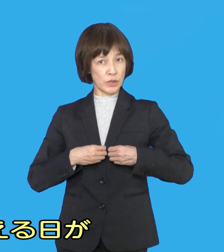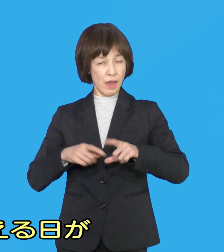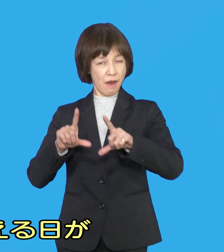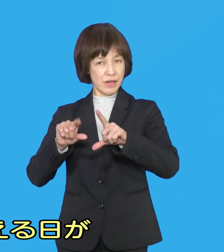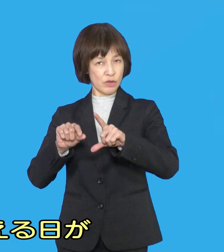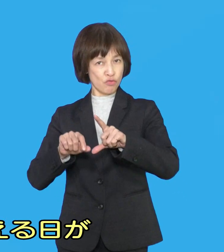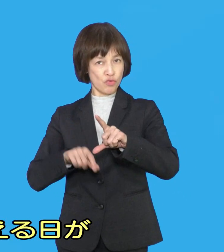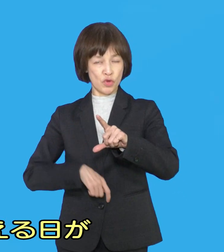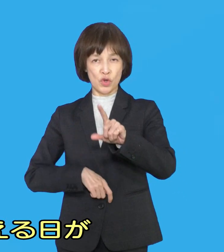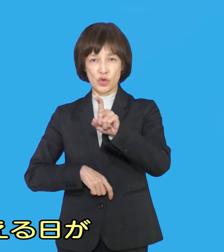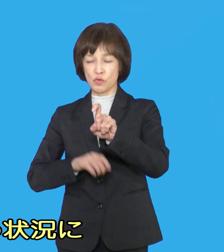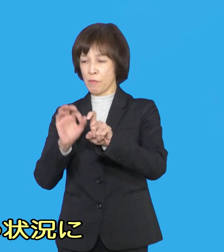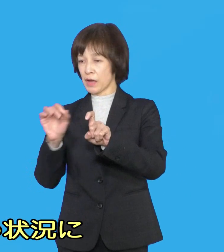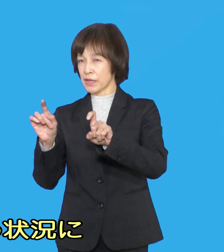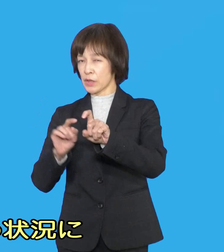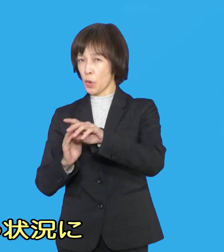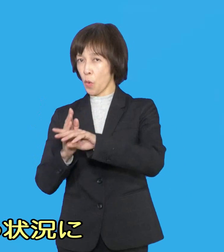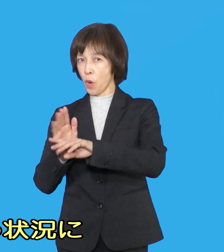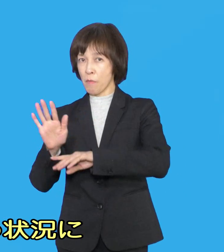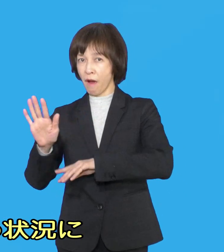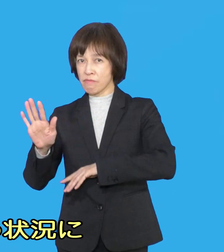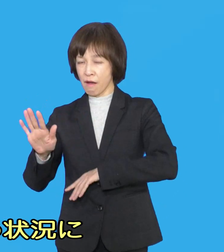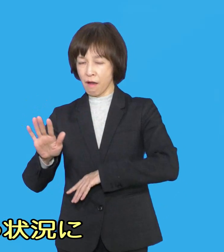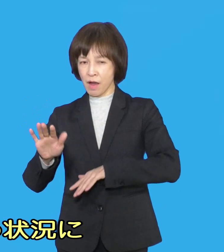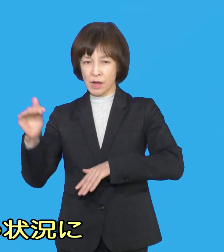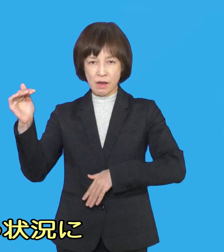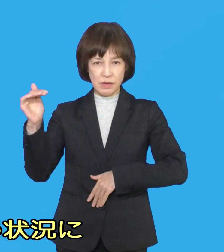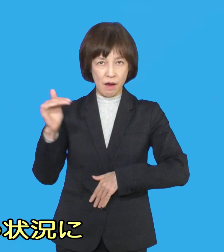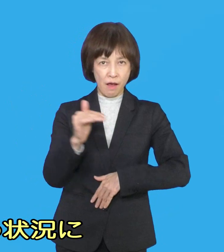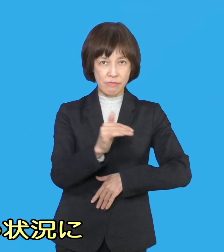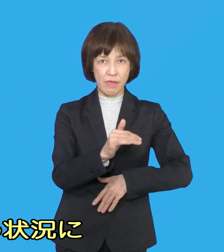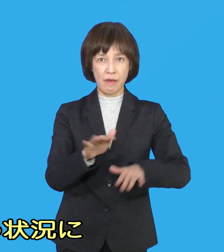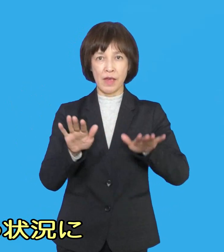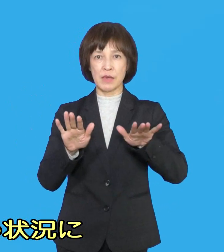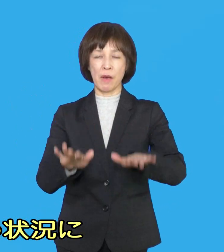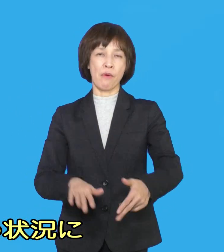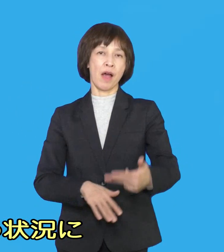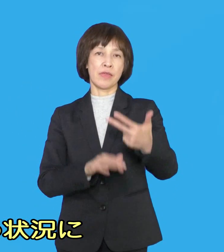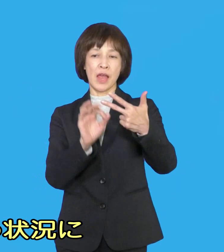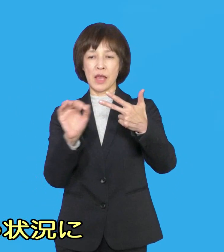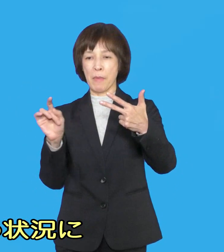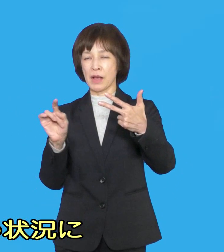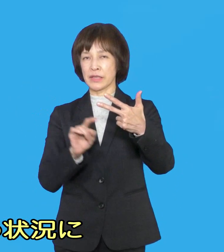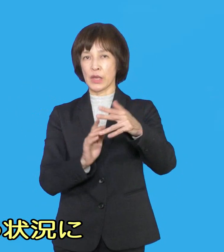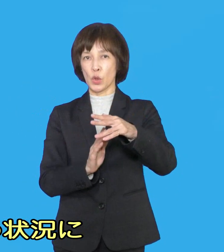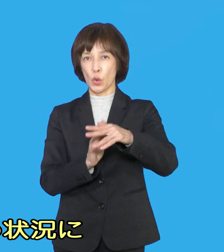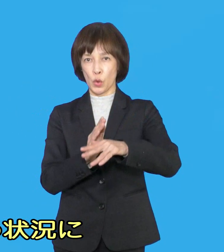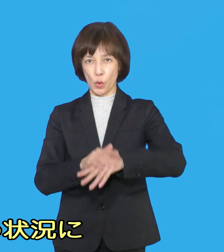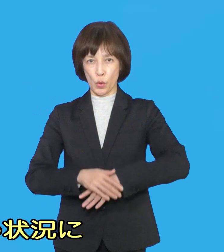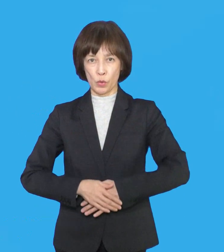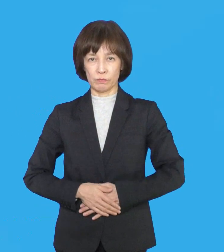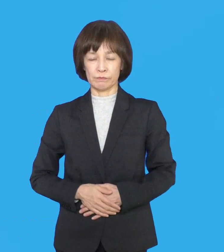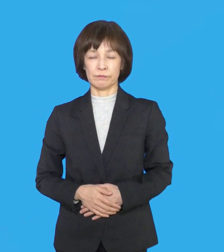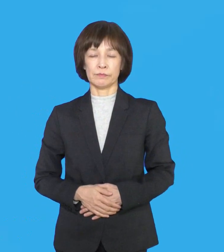10% を超える日がありましたが、今は 7% 強という状況になっ